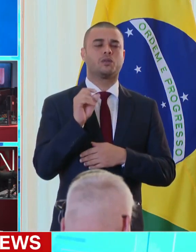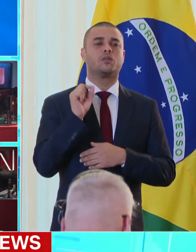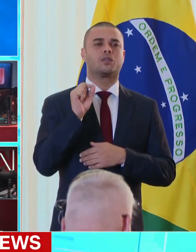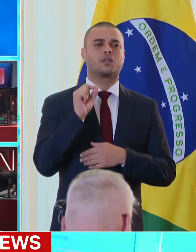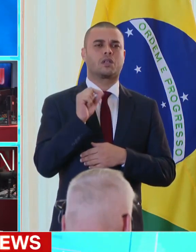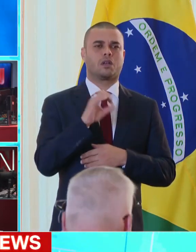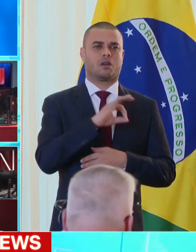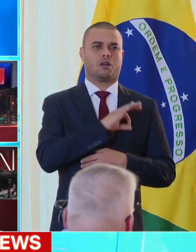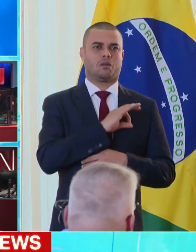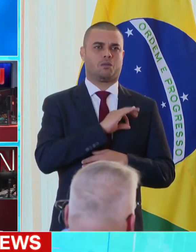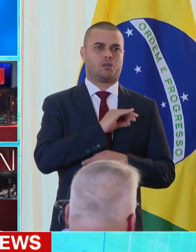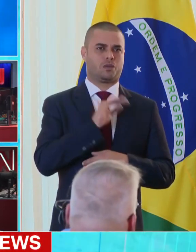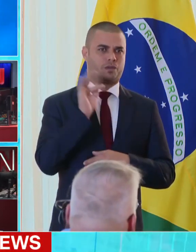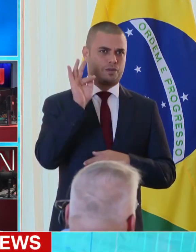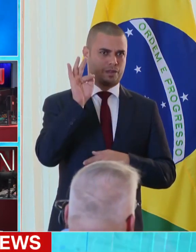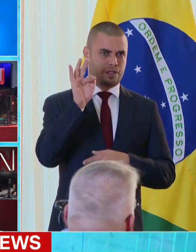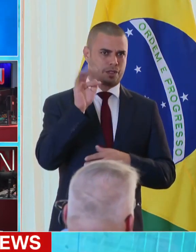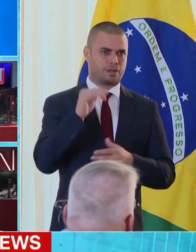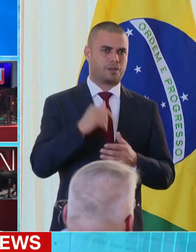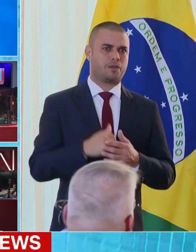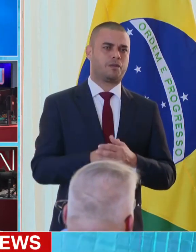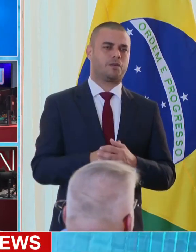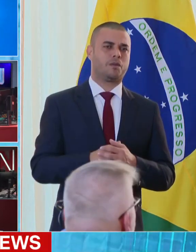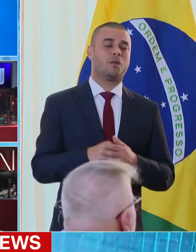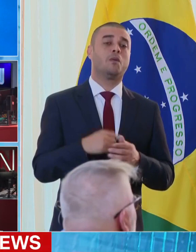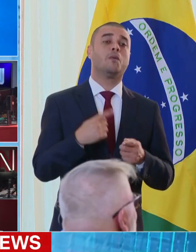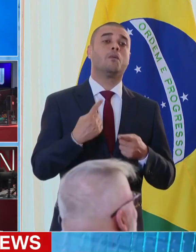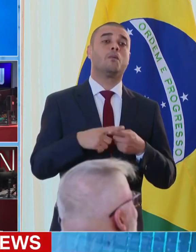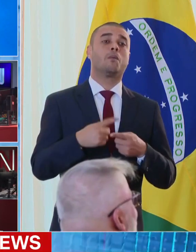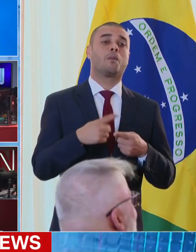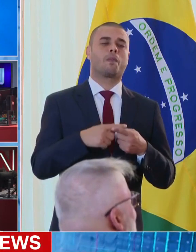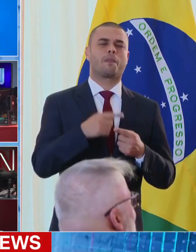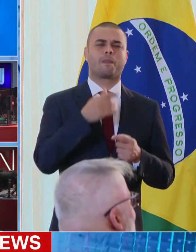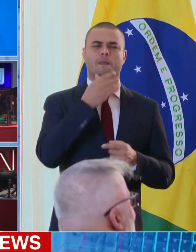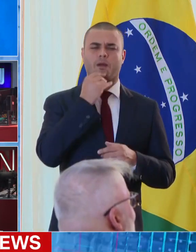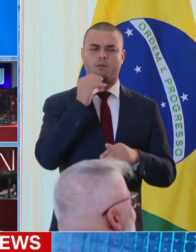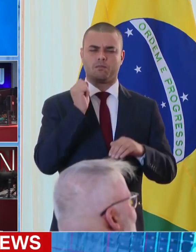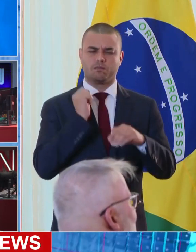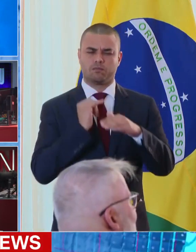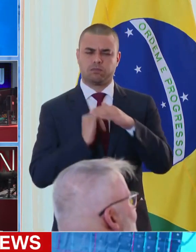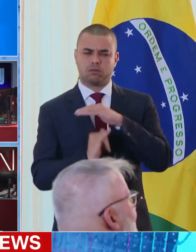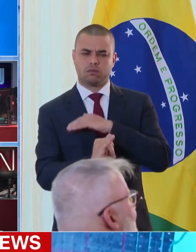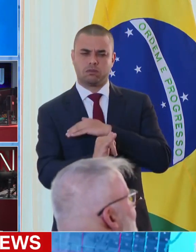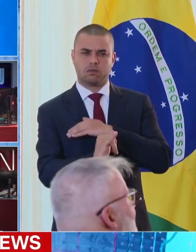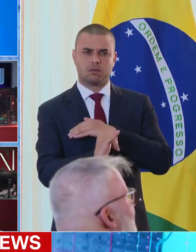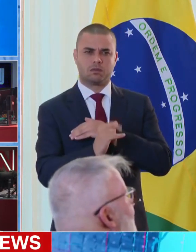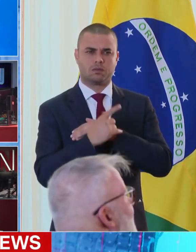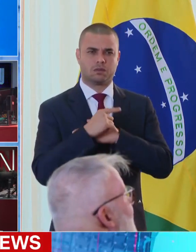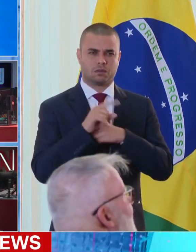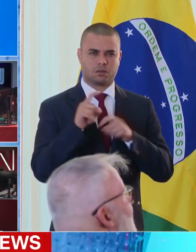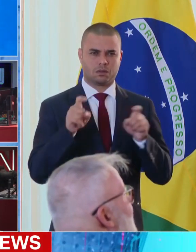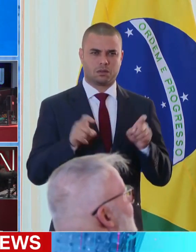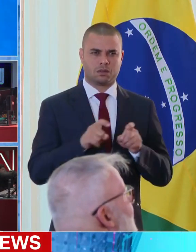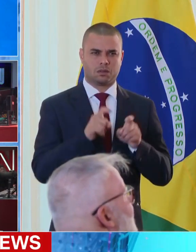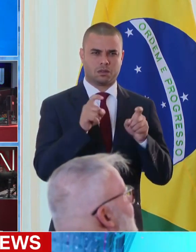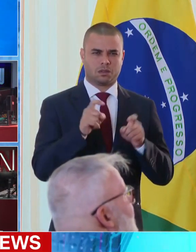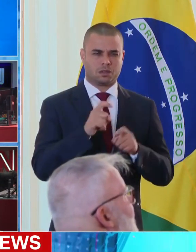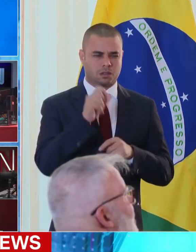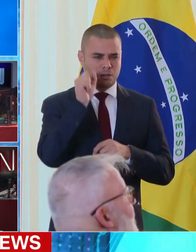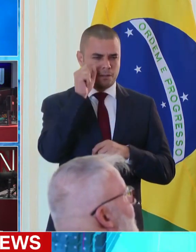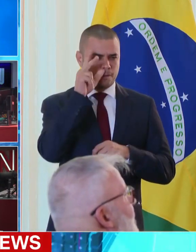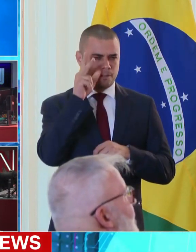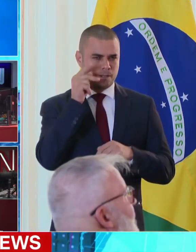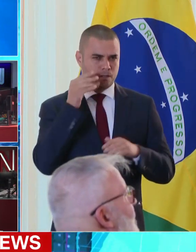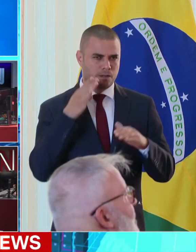defesa a ele porque é o ministério público avalia que o presidente distorceu essa é a palavra usada pelo